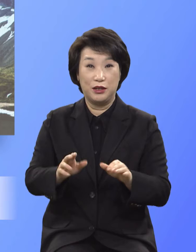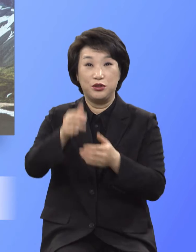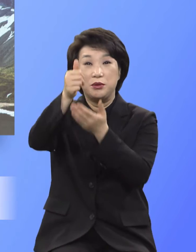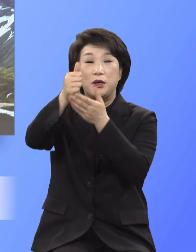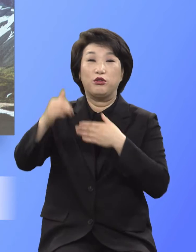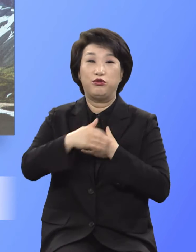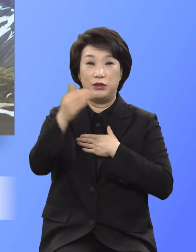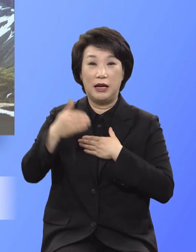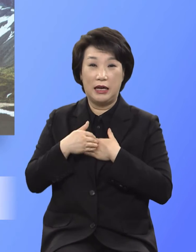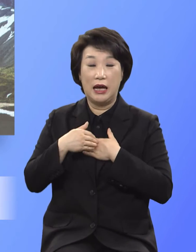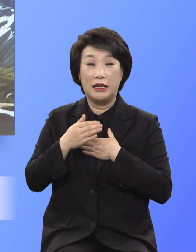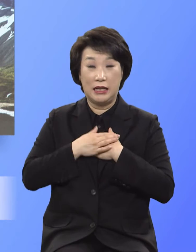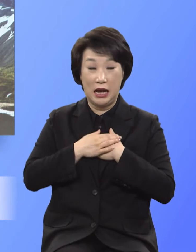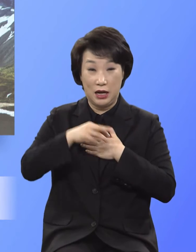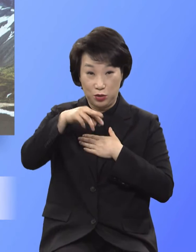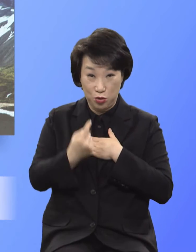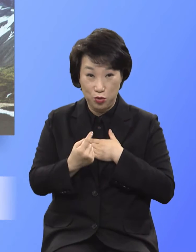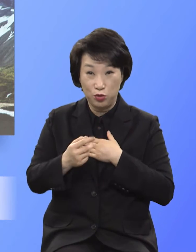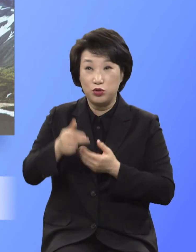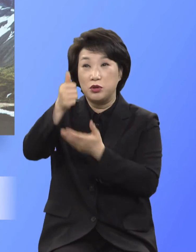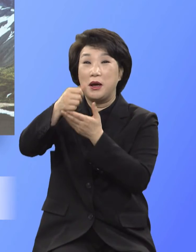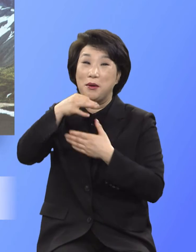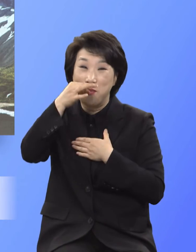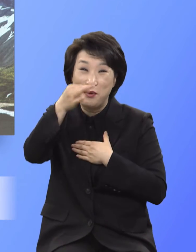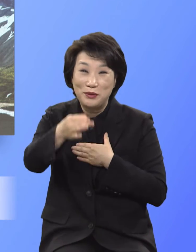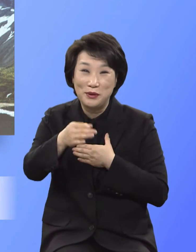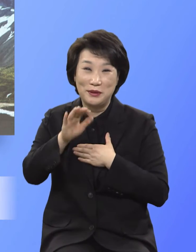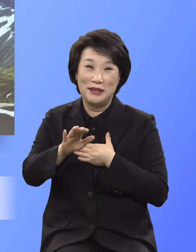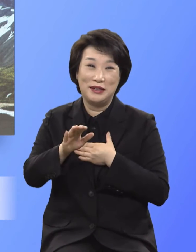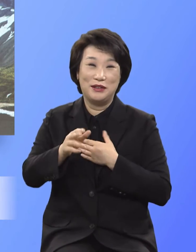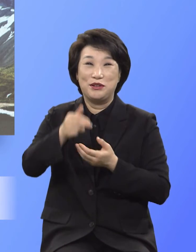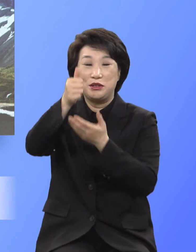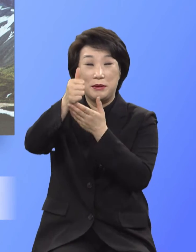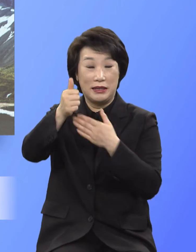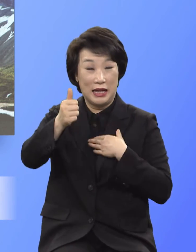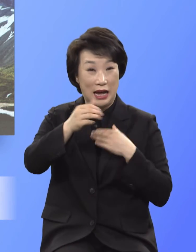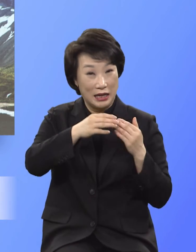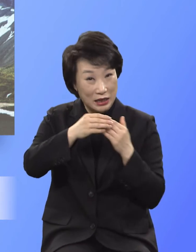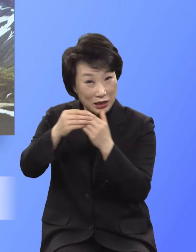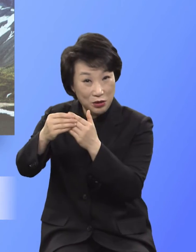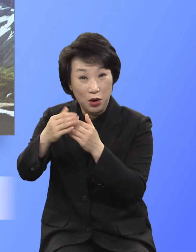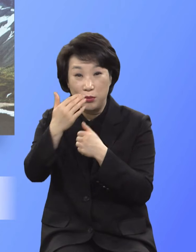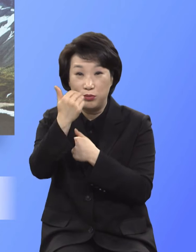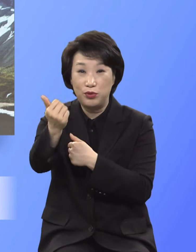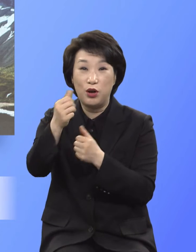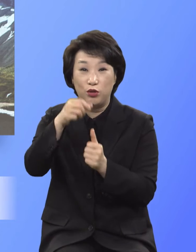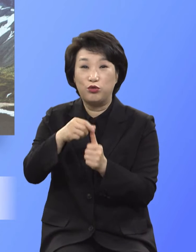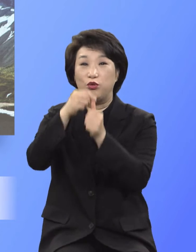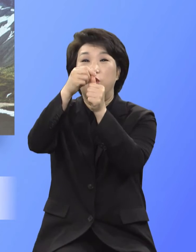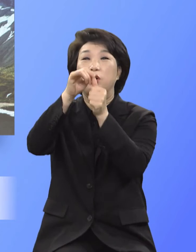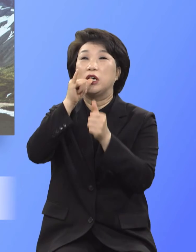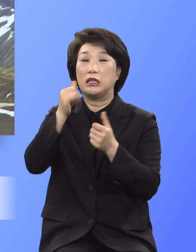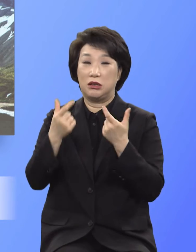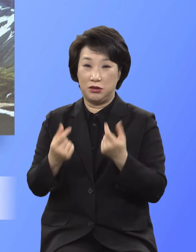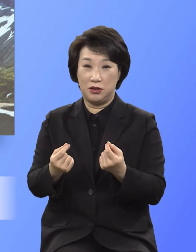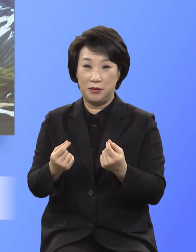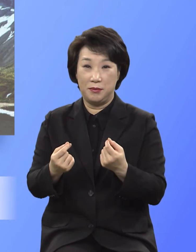주님은 우리에게 너희도 주님의 목소리로 주님이 너를 이끌어 불러